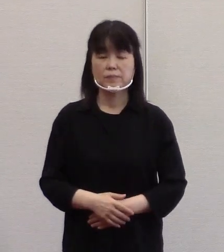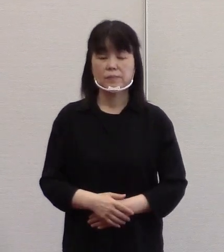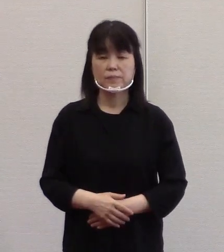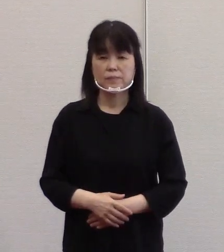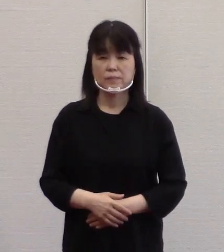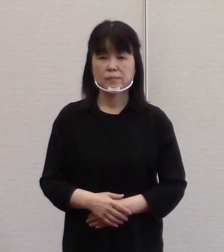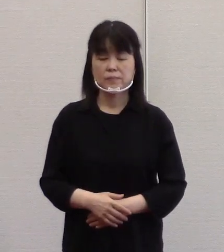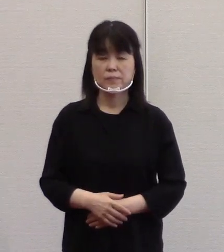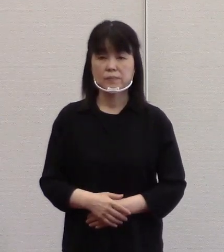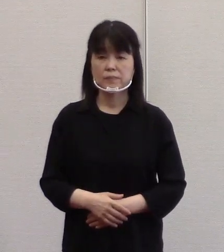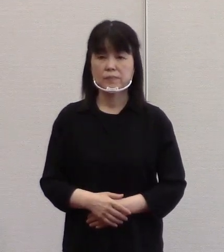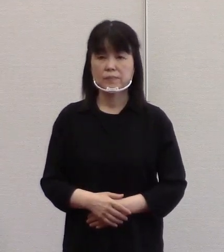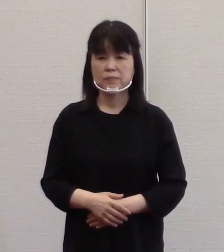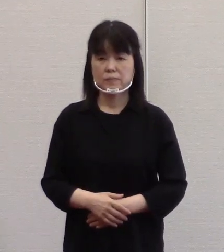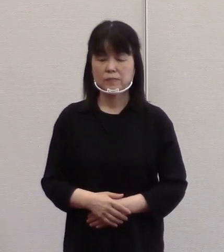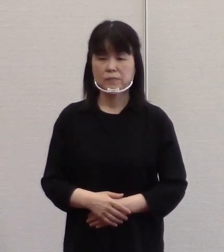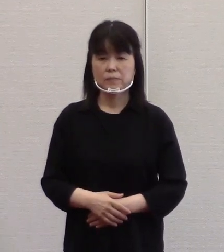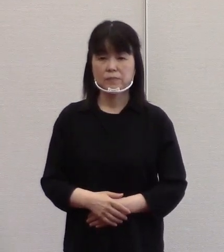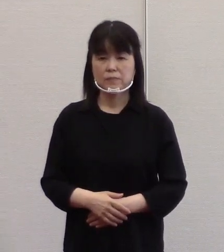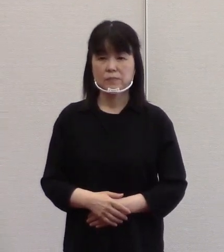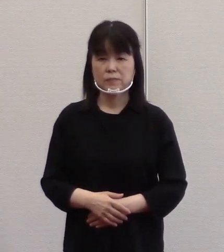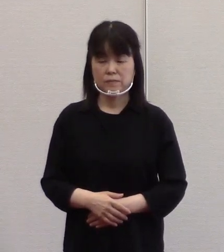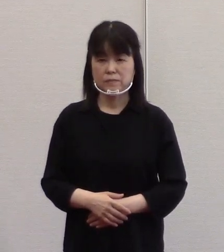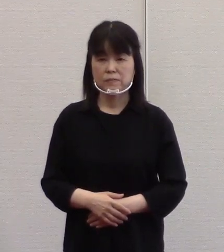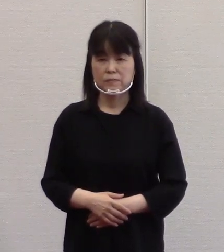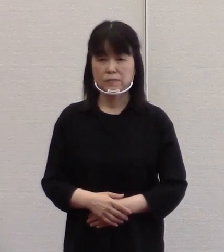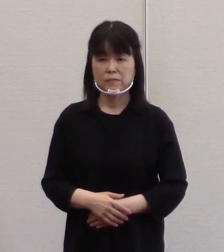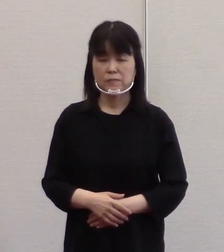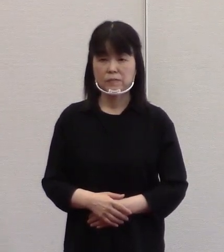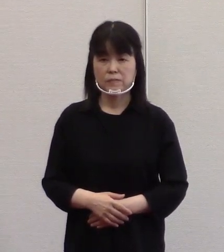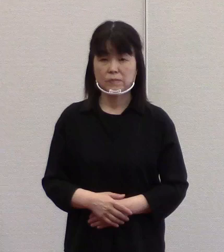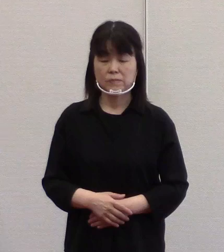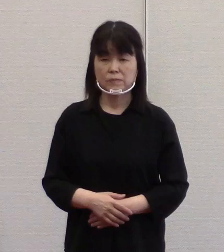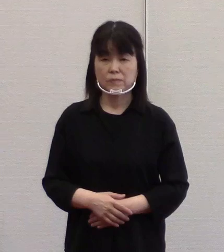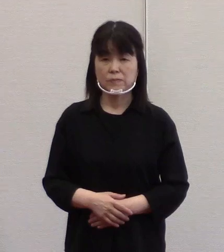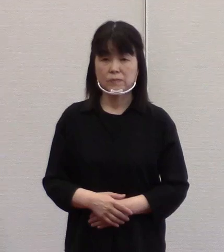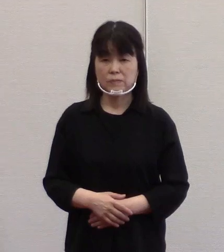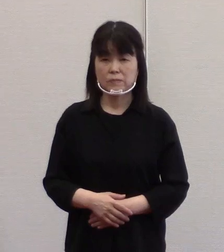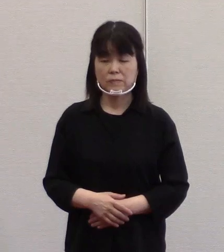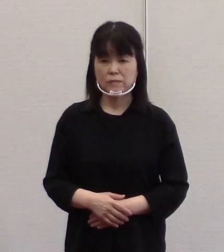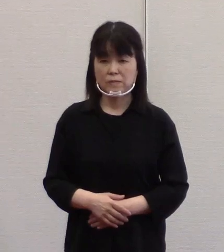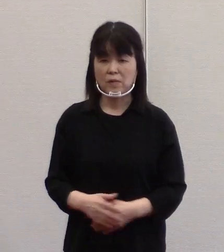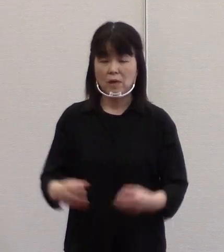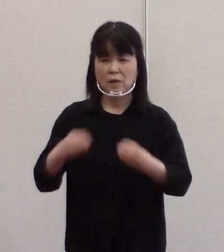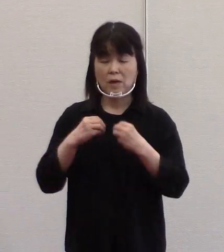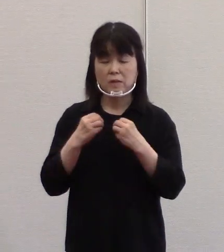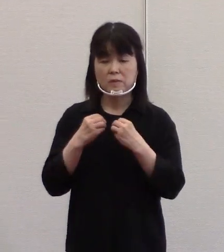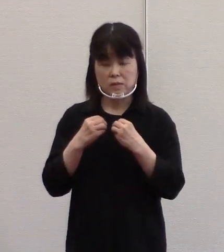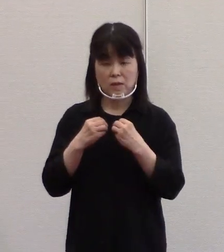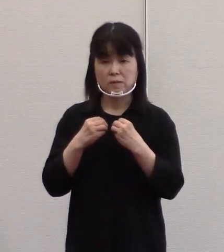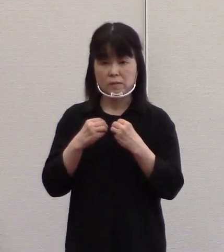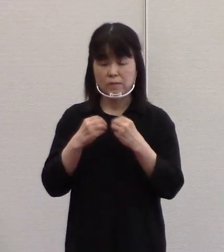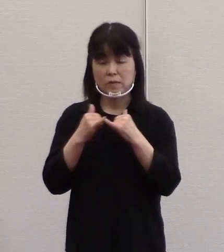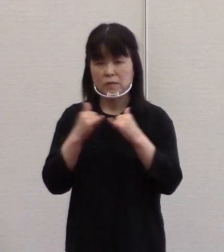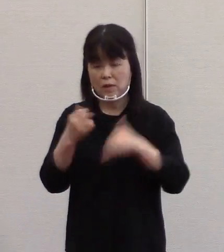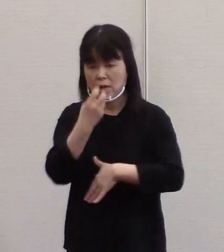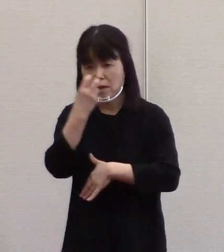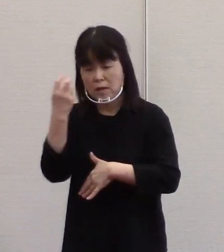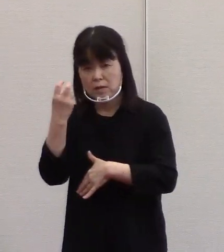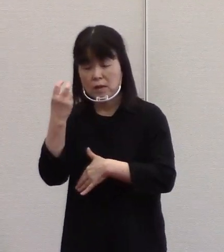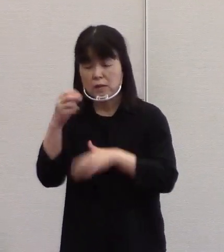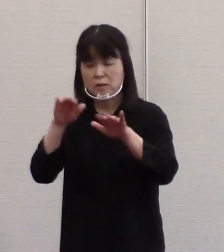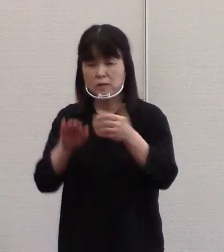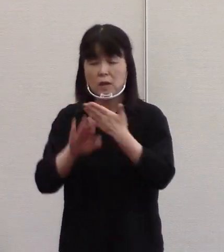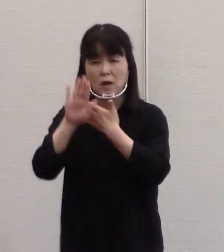まあ、長い期間、その最初の発生からですね、時間が過